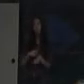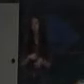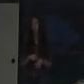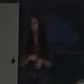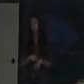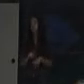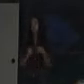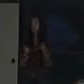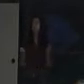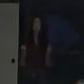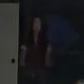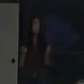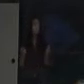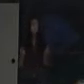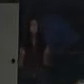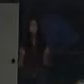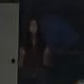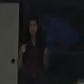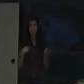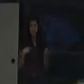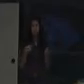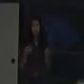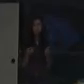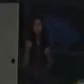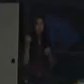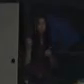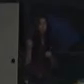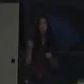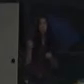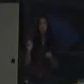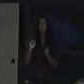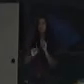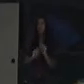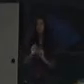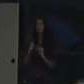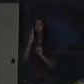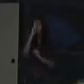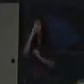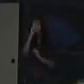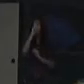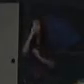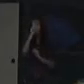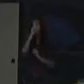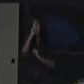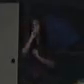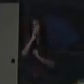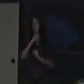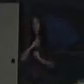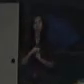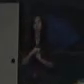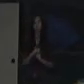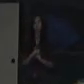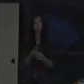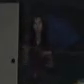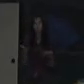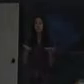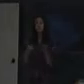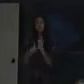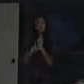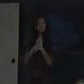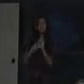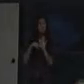Mas, se por um lado fico alegre pela vossa lembrança e por esta casa